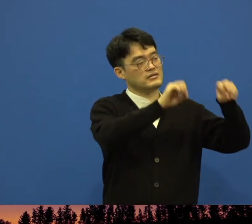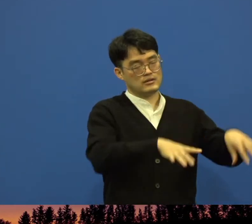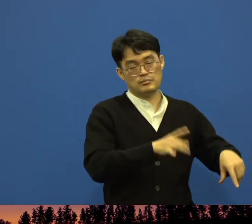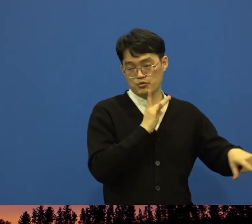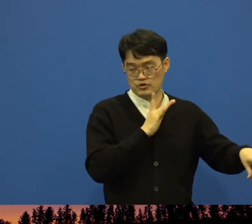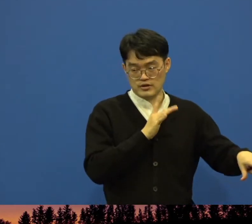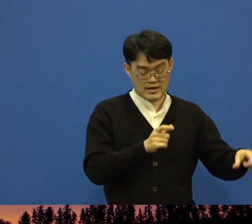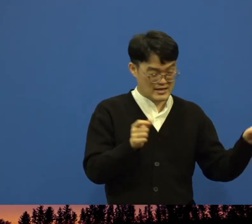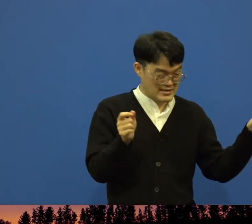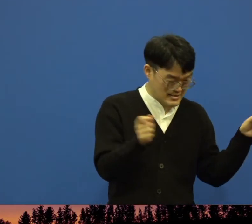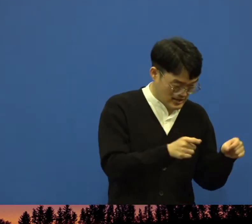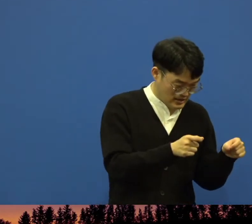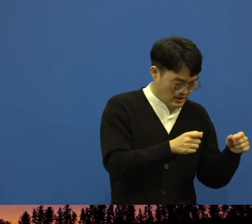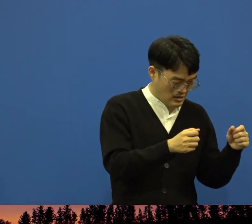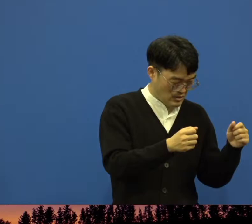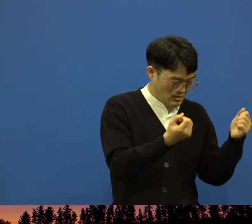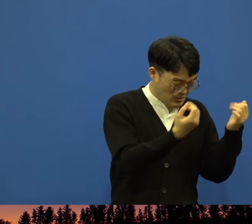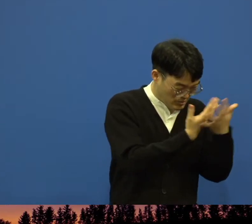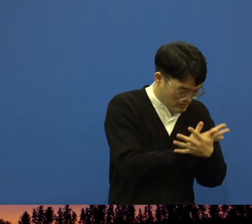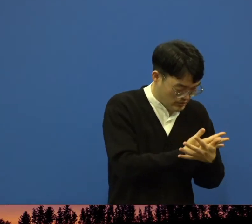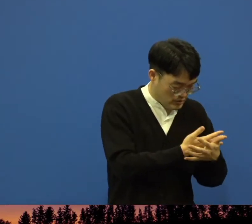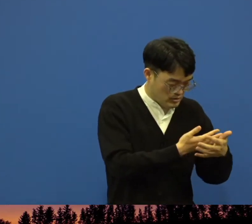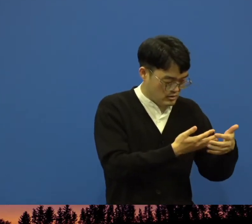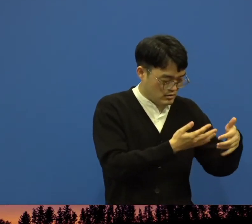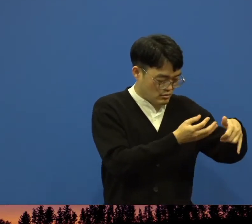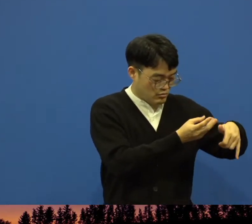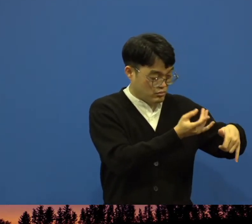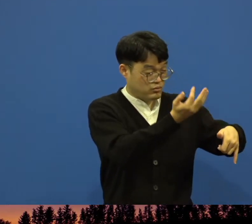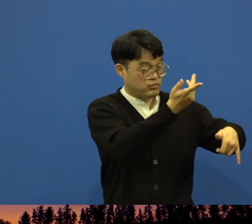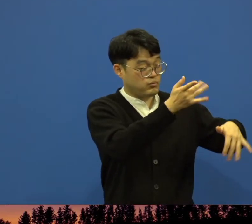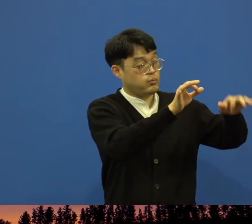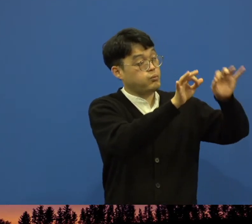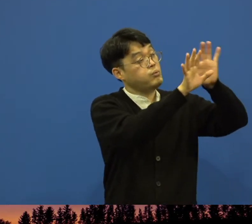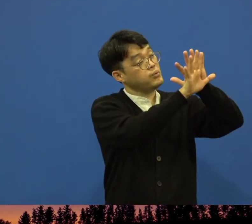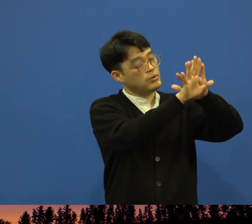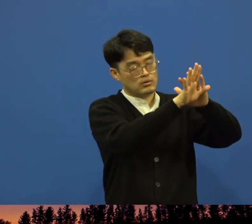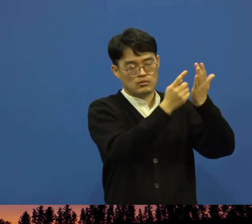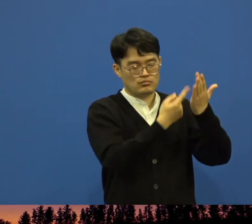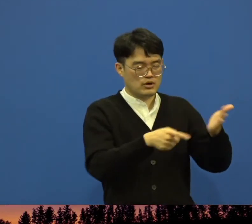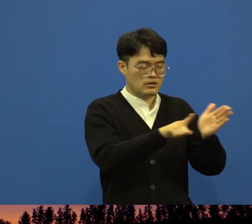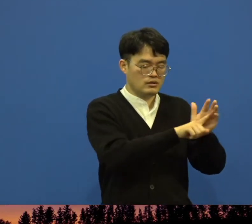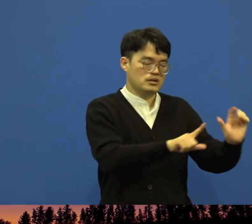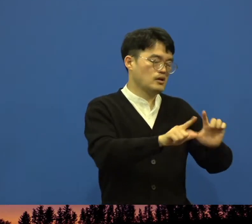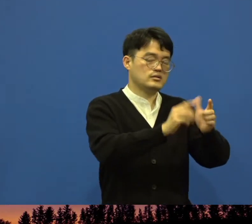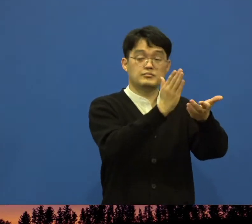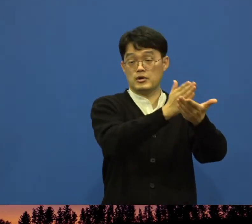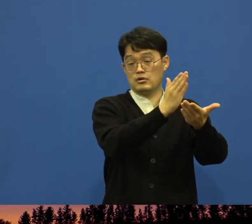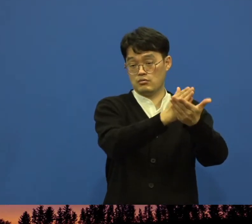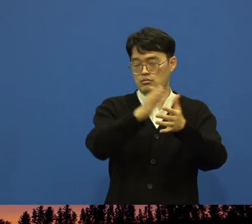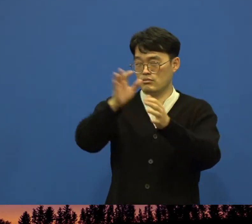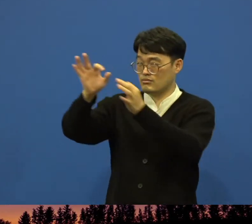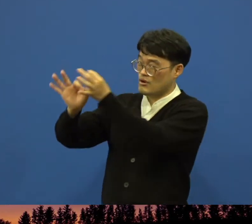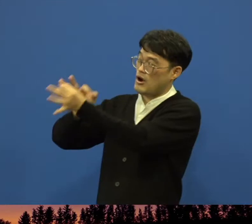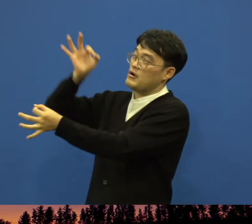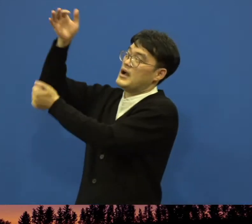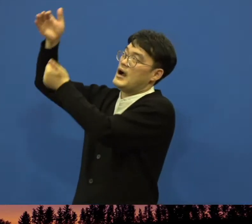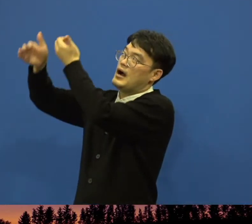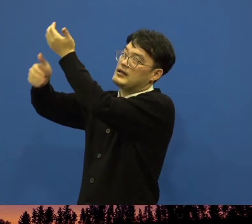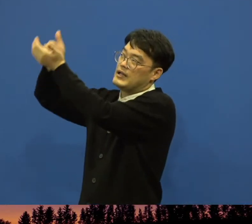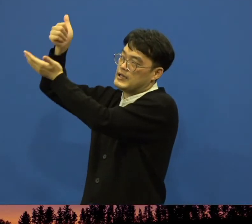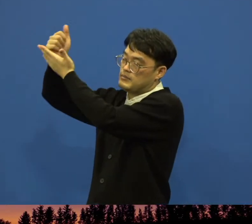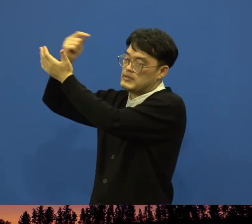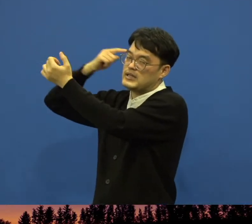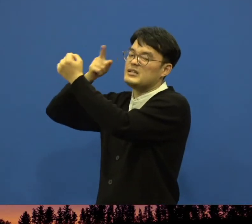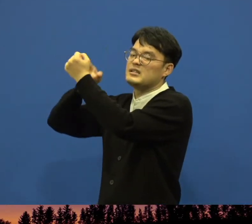위하여 연기처럼 빠져나가는 것들을 위하여 우리가 살면 안 되고 영원하신 하나님, 그분의 뜻을 위하여